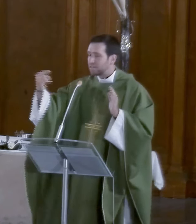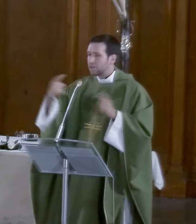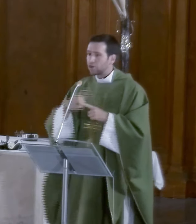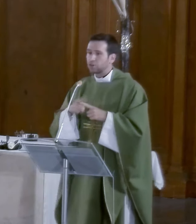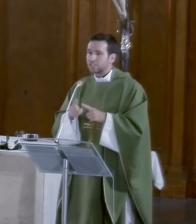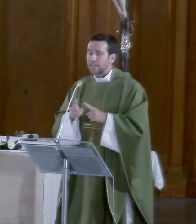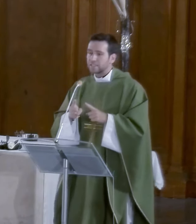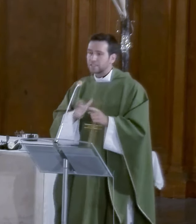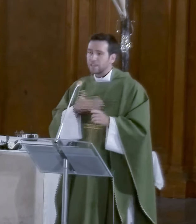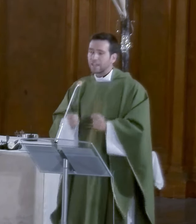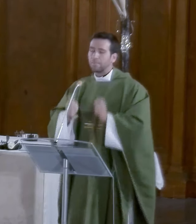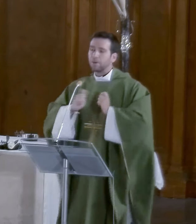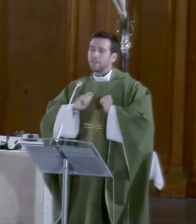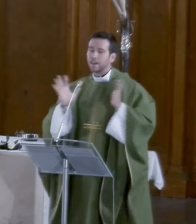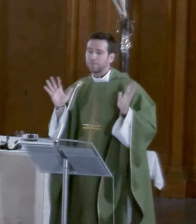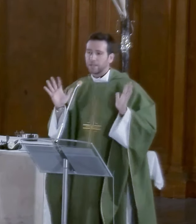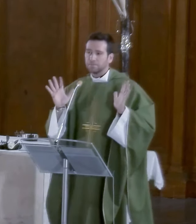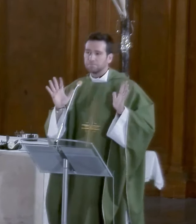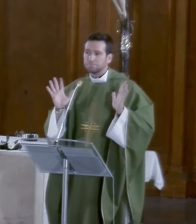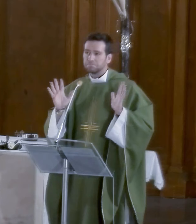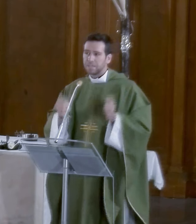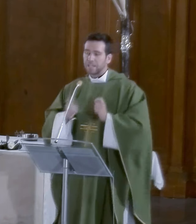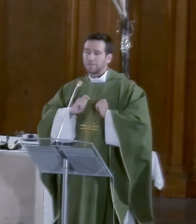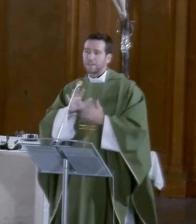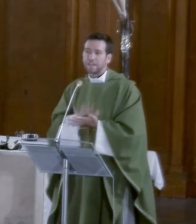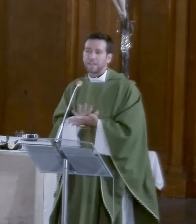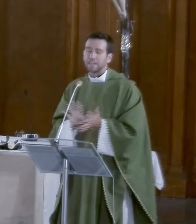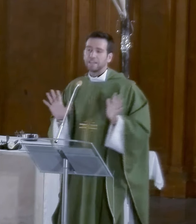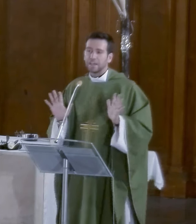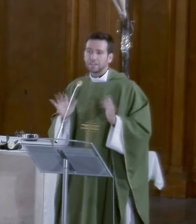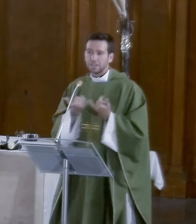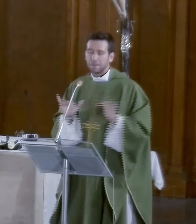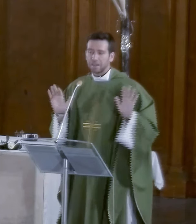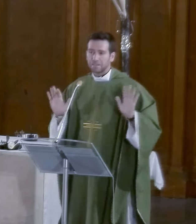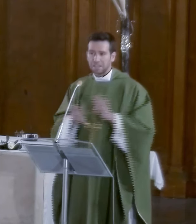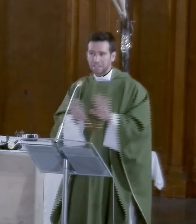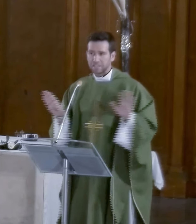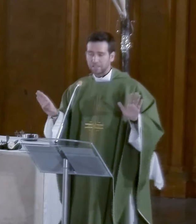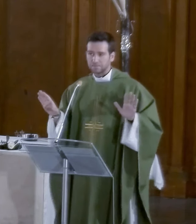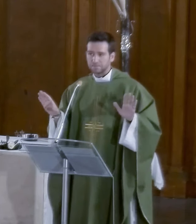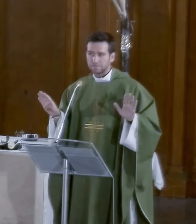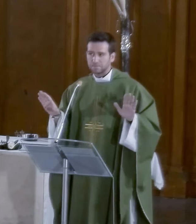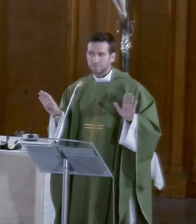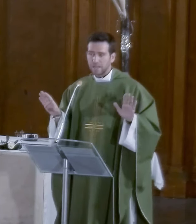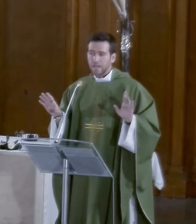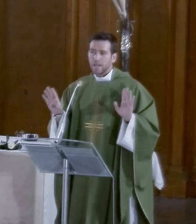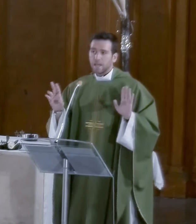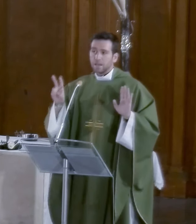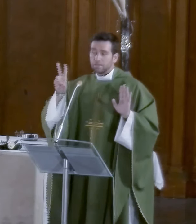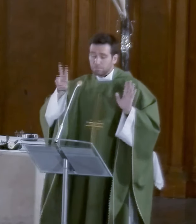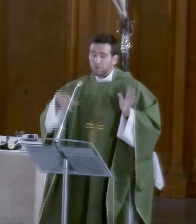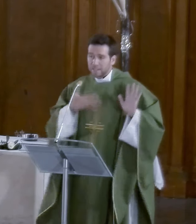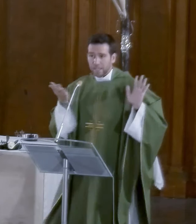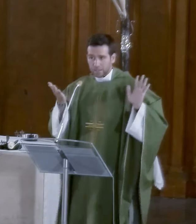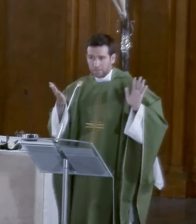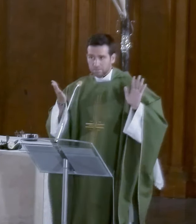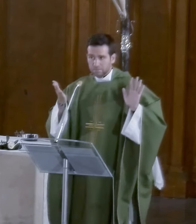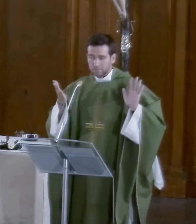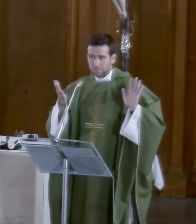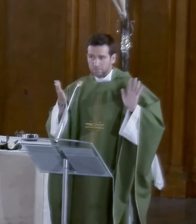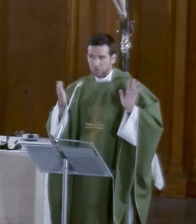atrae cosas que puede darme y que me dan tranquilidad y paz y ya está. Puede